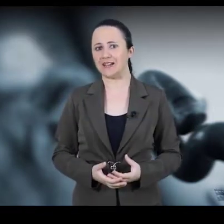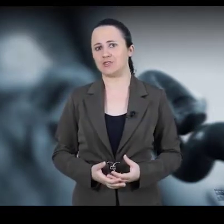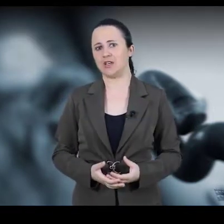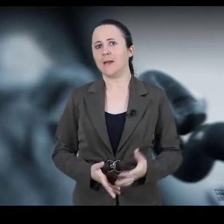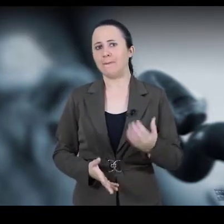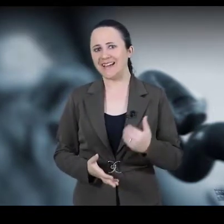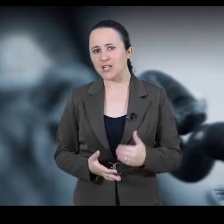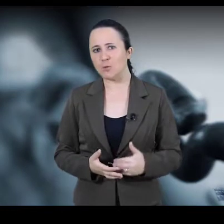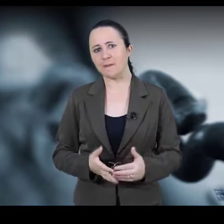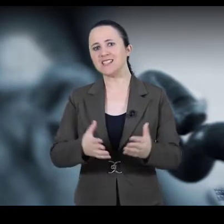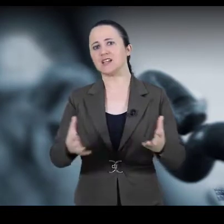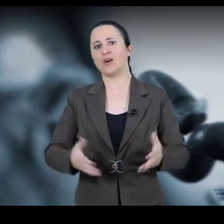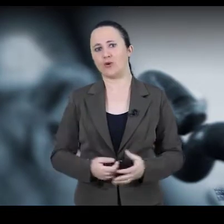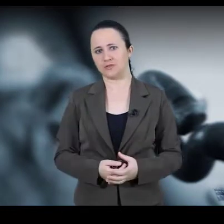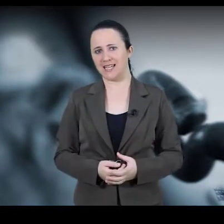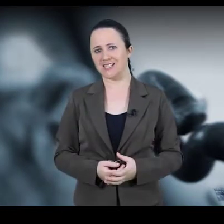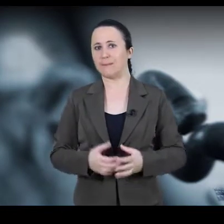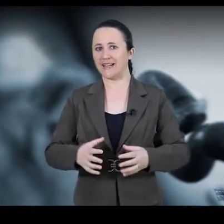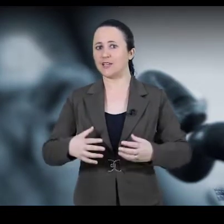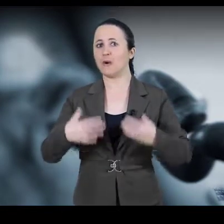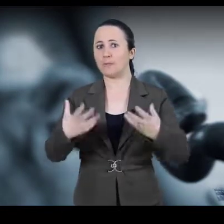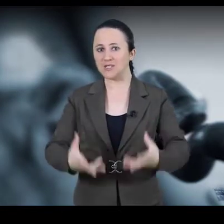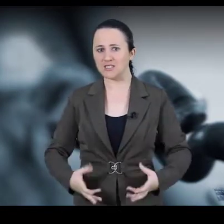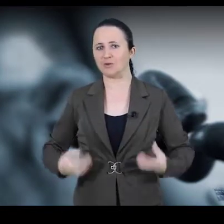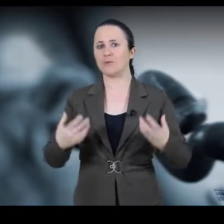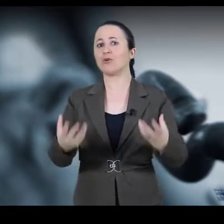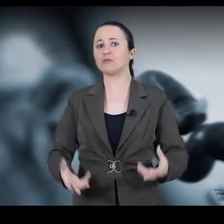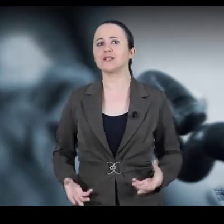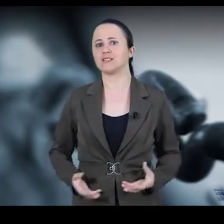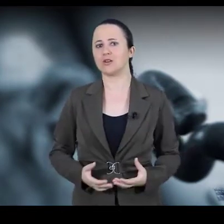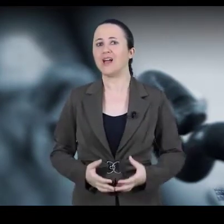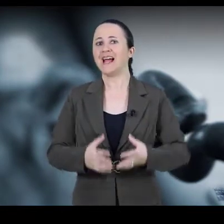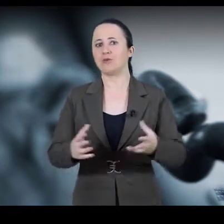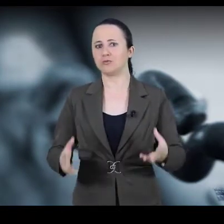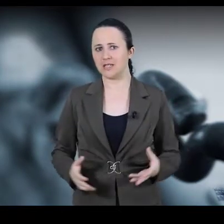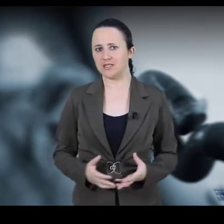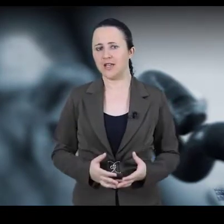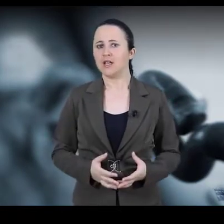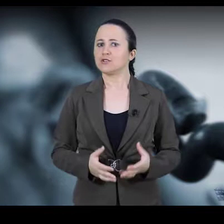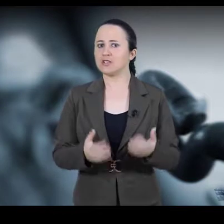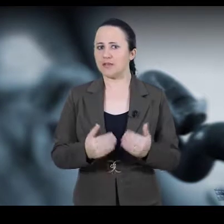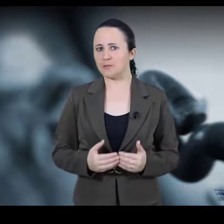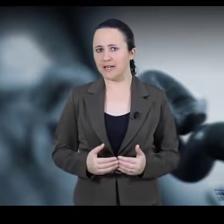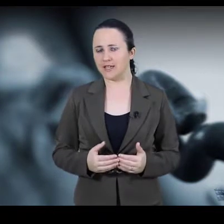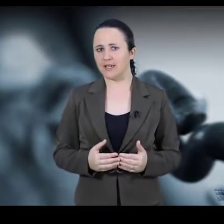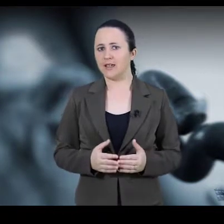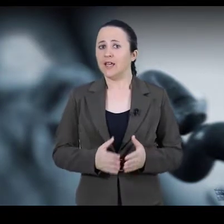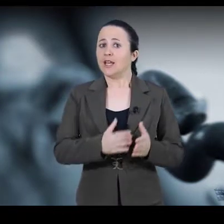judicialidade, para que uma prisão aconteça, para que uma punição, que uma condenação aconteça. Justamente para quê?